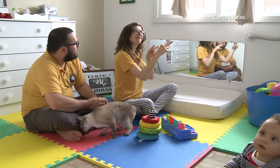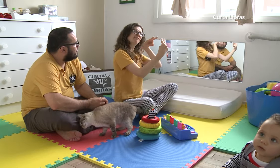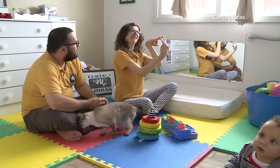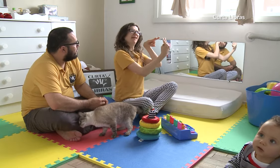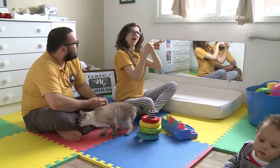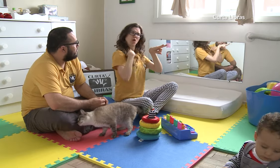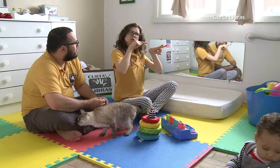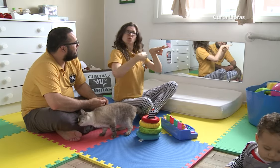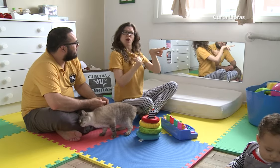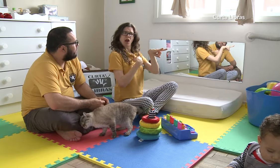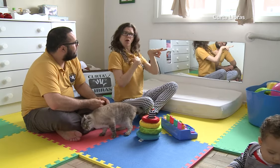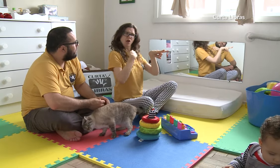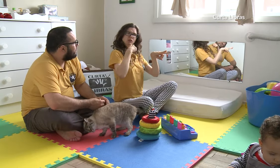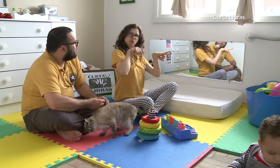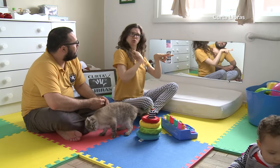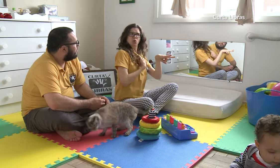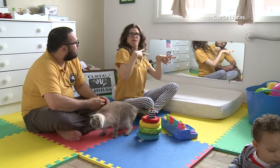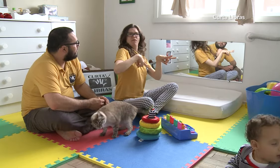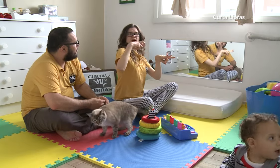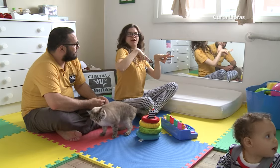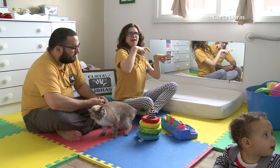coloridos, desenvolve a autonomia muito mais rápido.